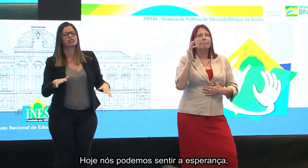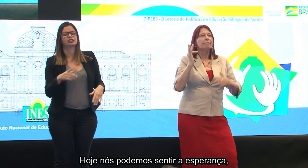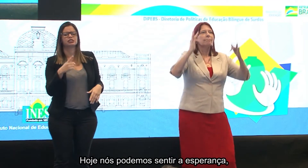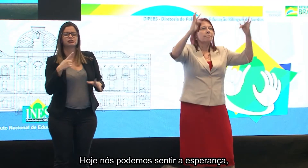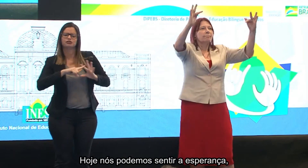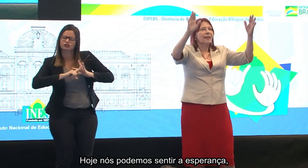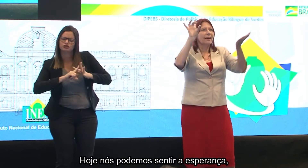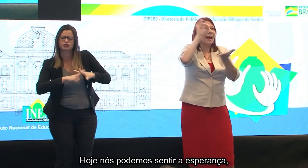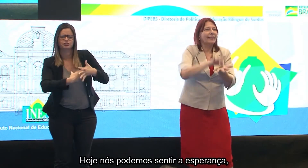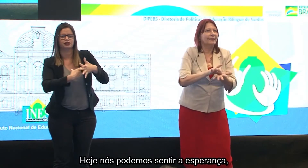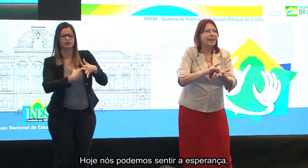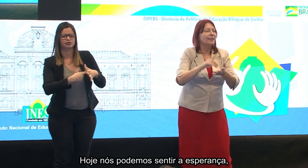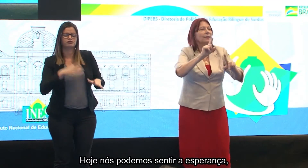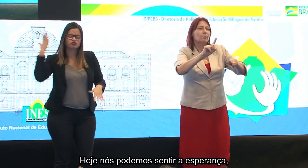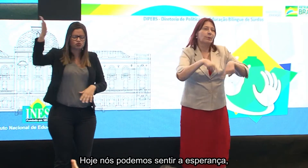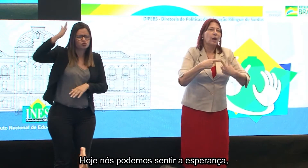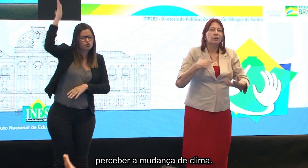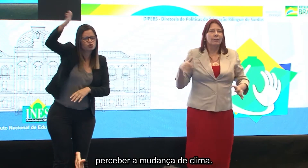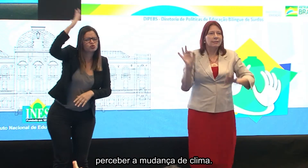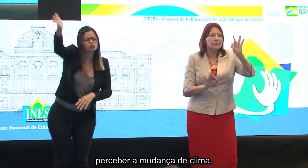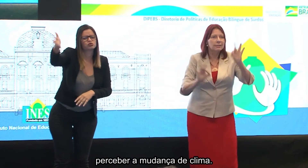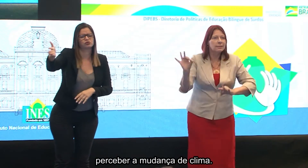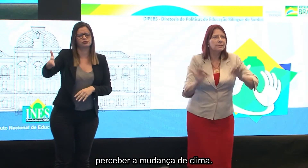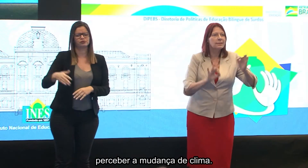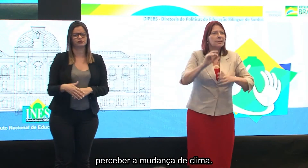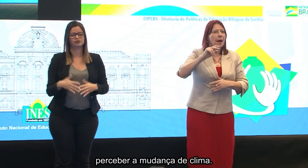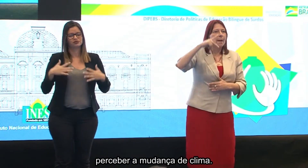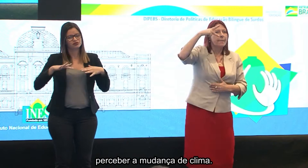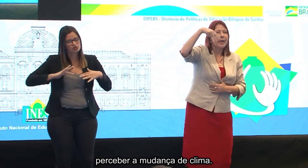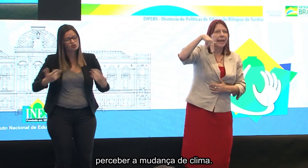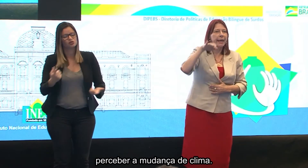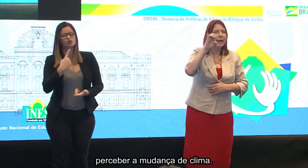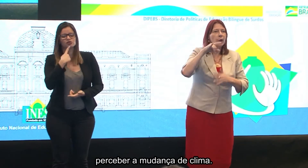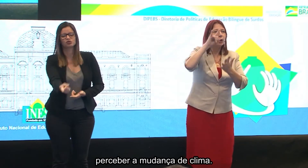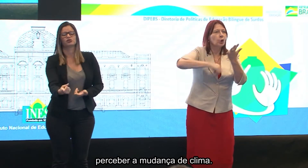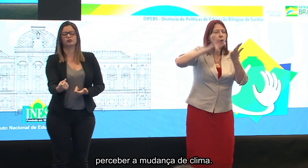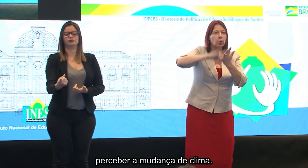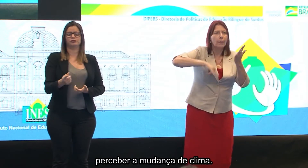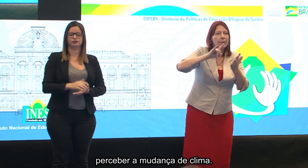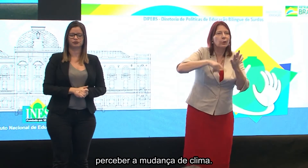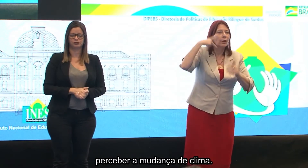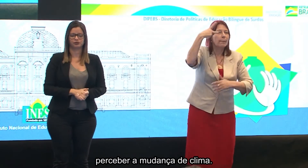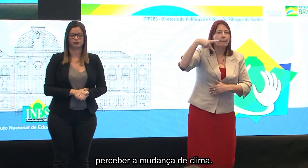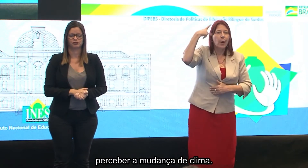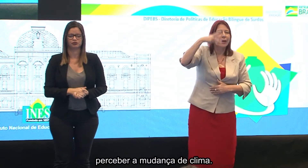Hoje, nós podemos sentir a esperança, perceber a mudança de clima.